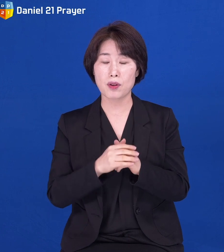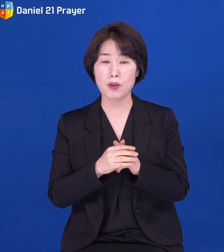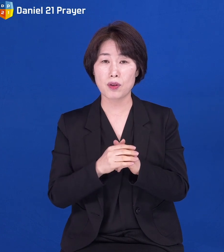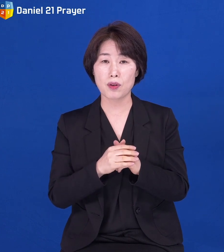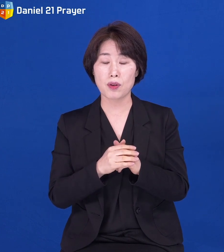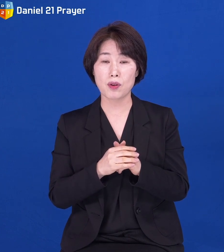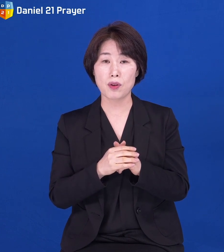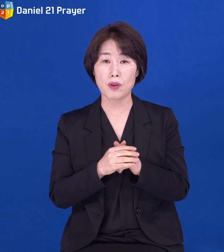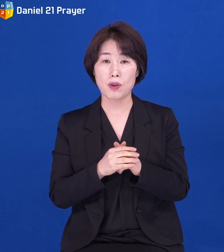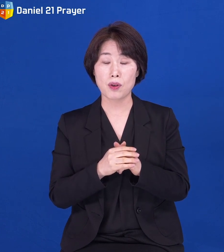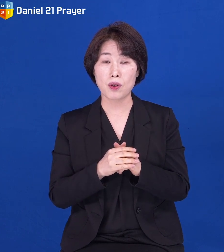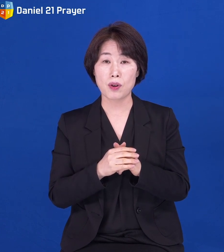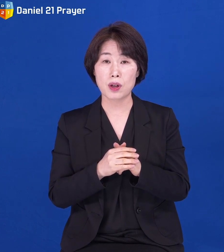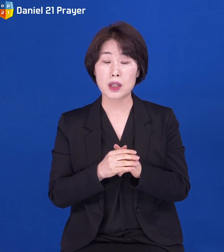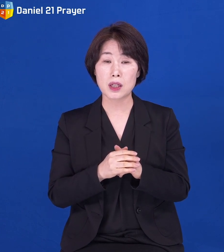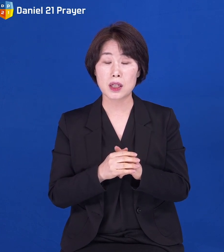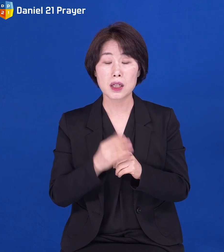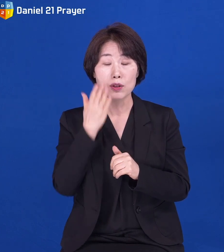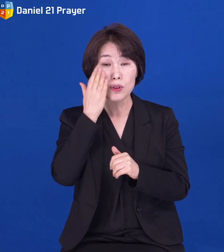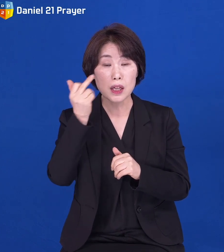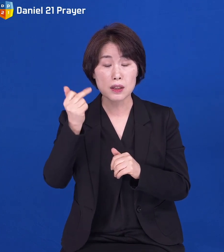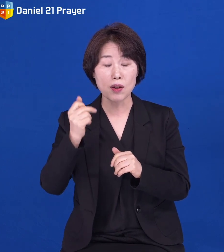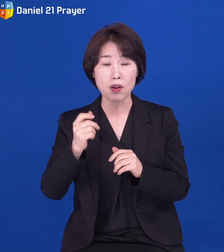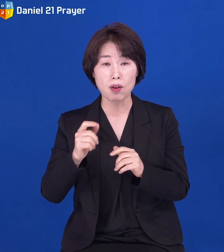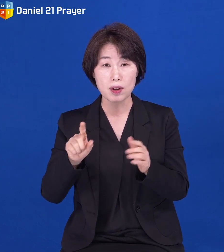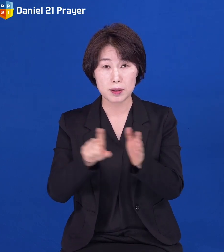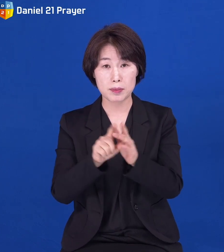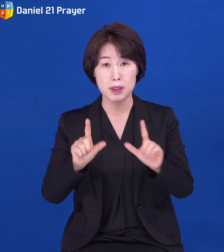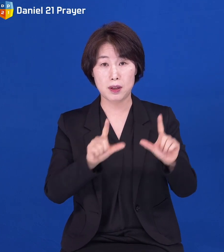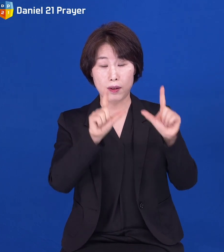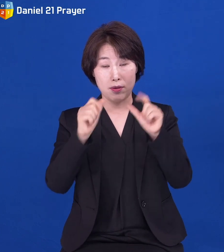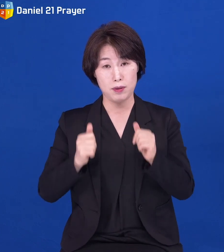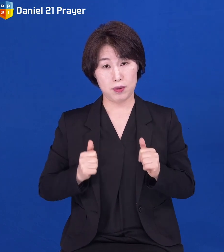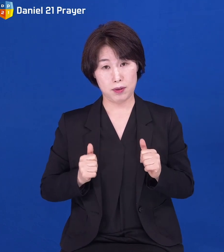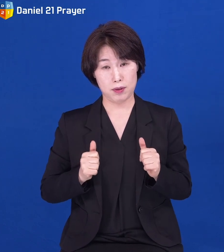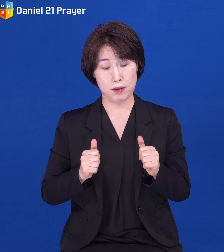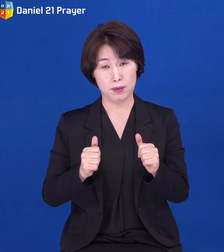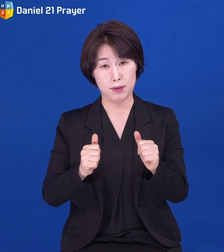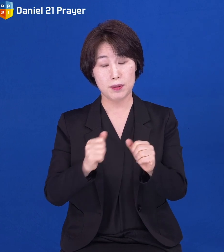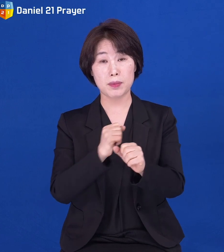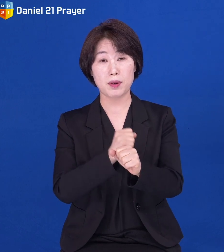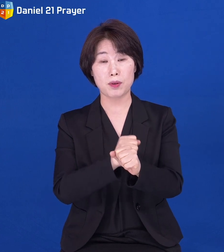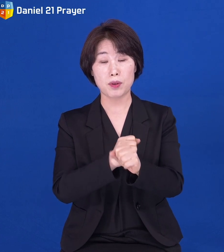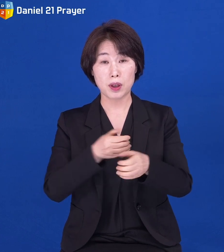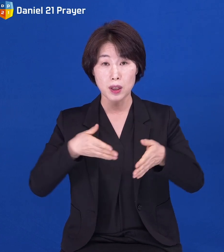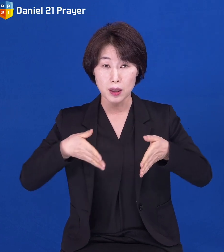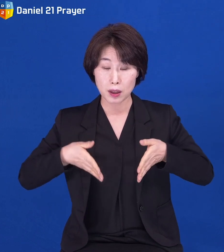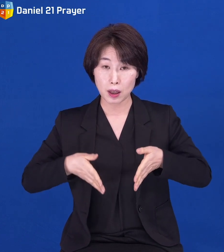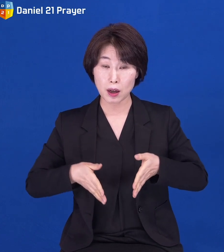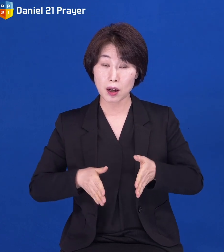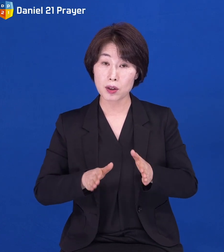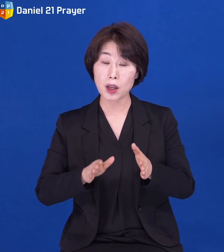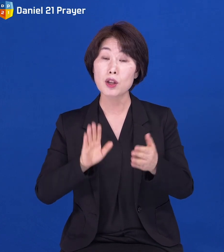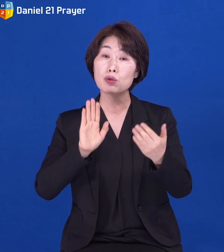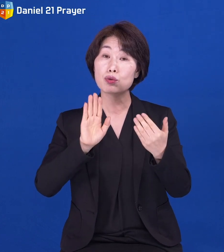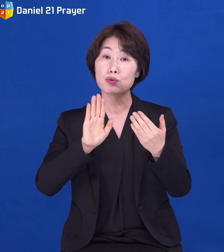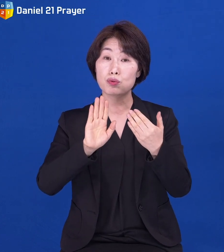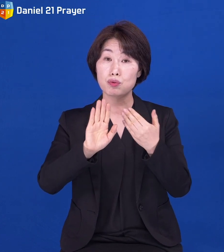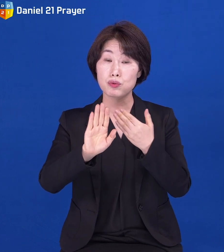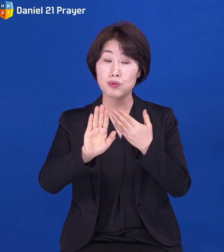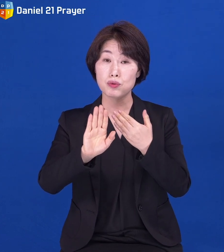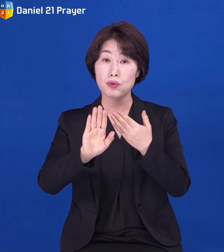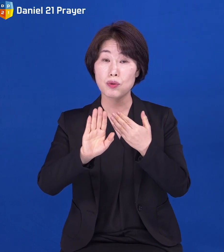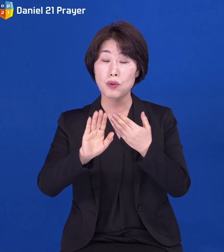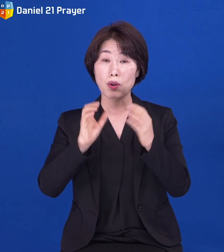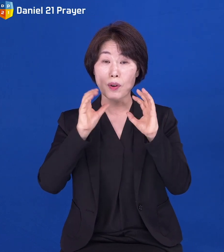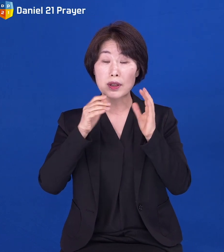받아서 그곳에서 신앙생활을 너무 열심히 하게 되셨어요. 그래서 제가 태어난 순간, 태어난 이후에 제가 어렸을